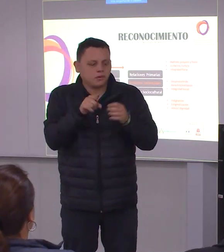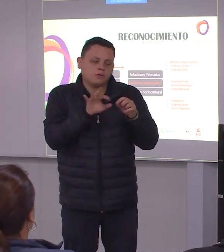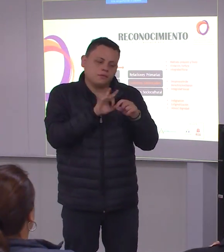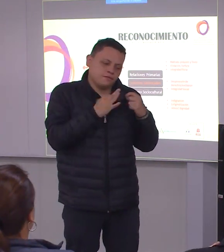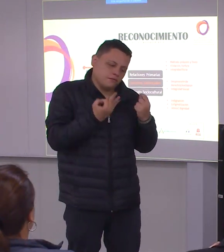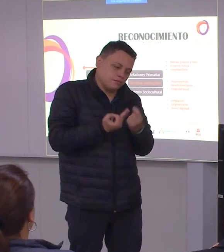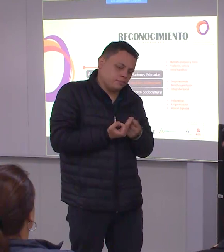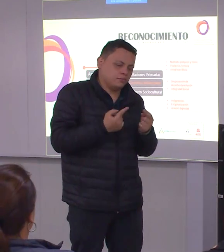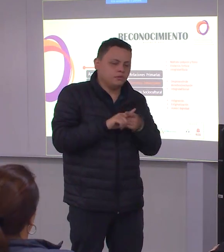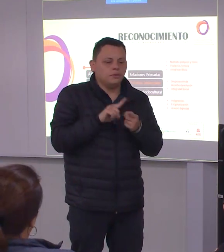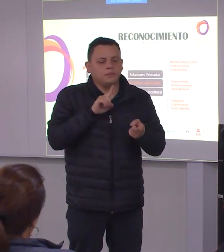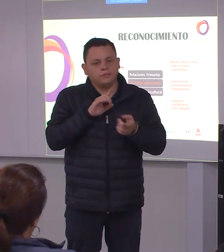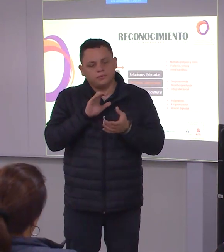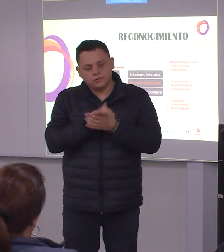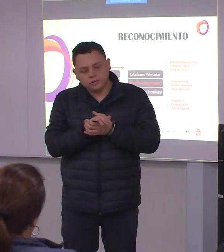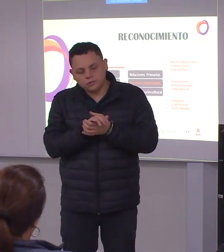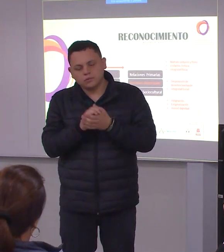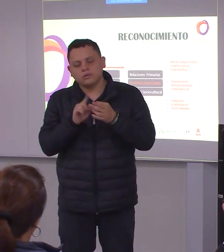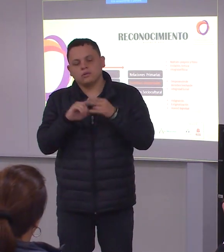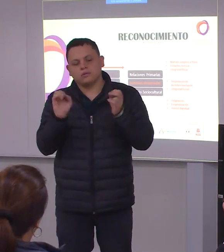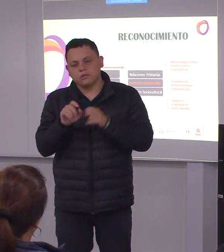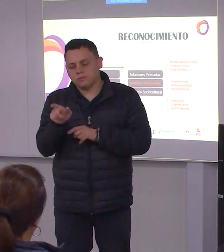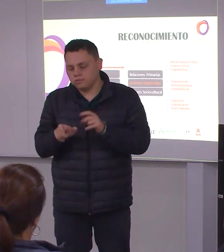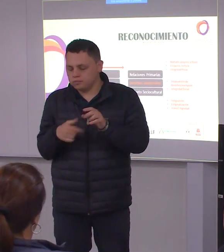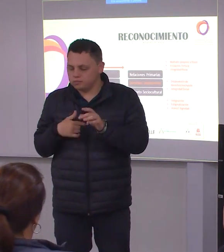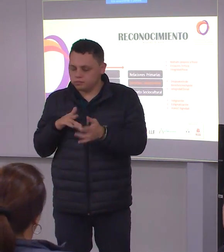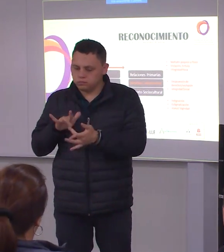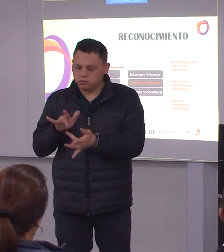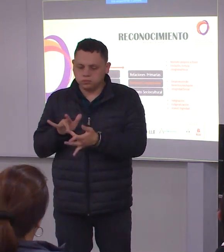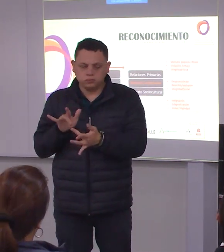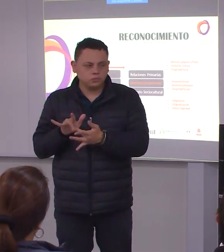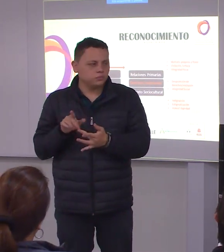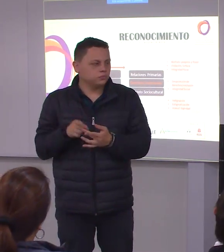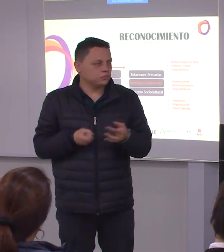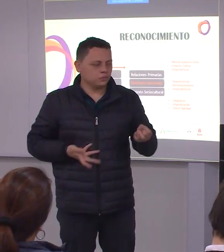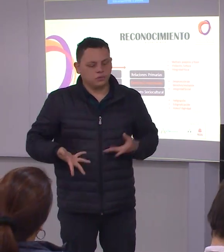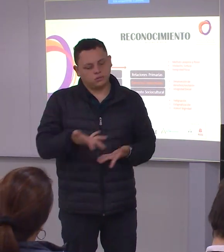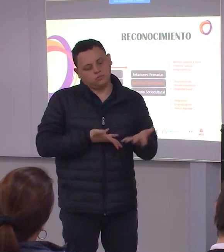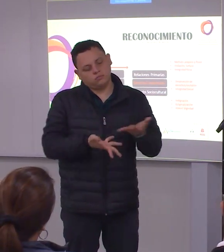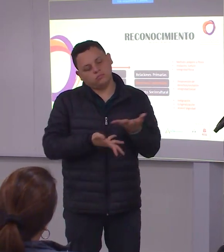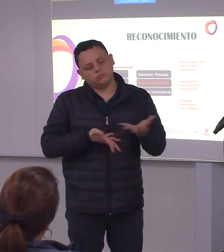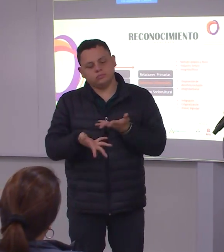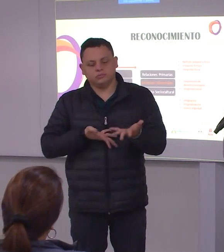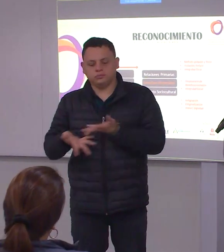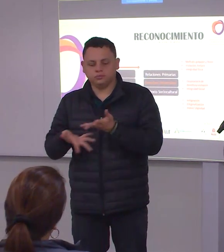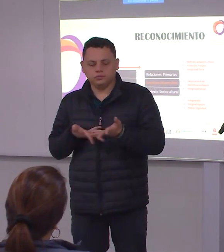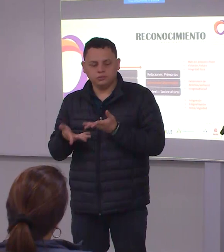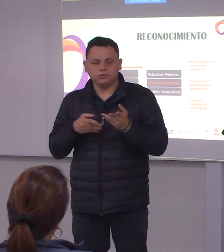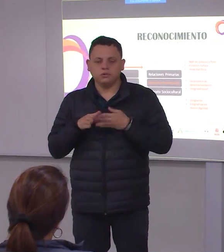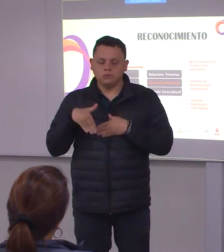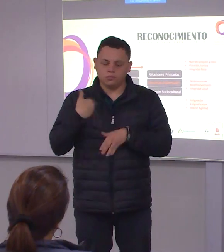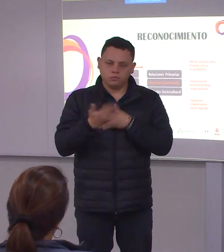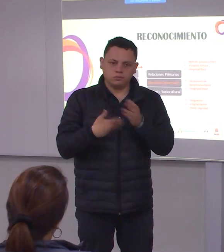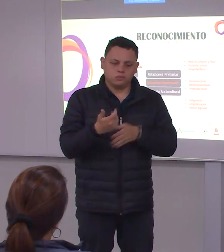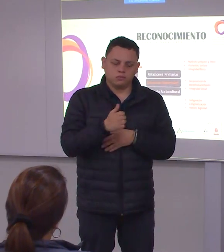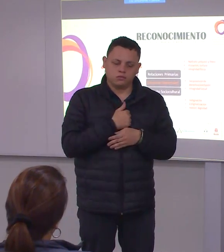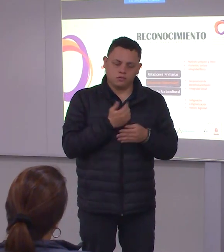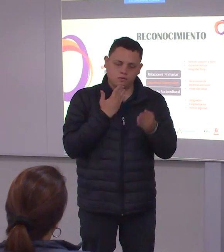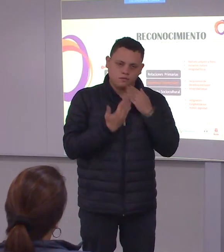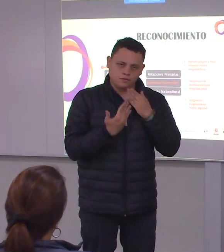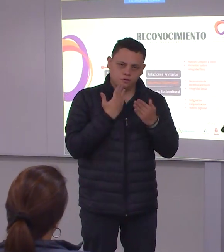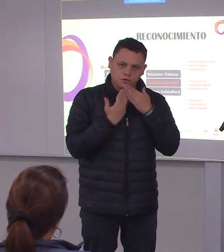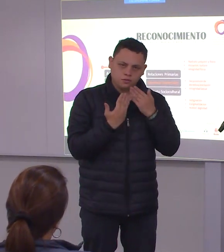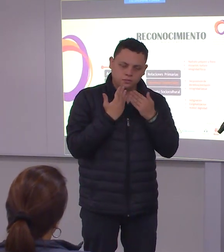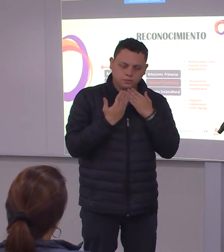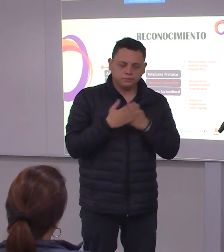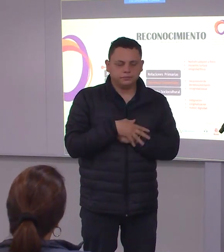familia los amigos y los grupos de referencia donde el sujeto interactúa y genera procesos de autoconfianza